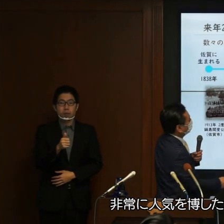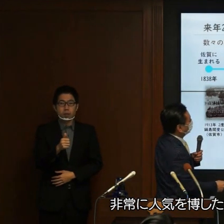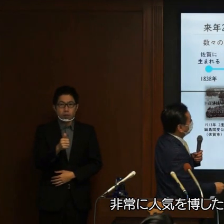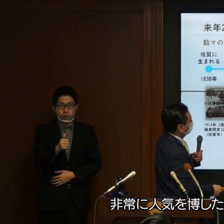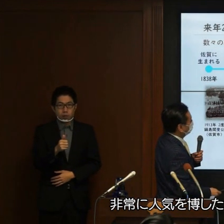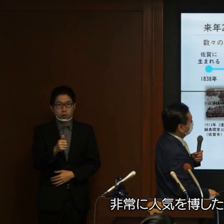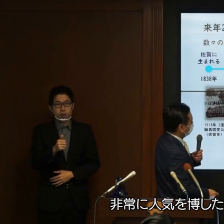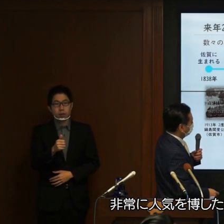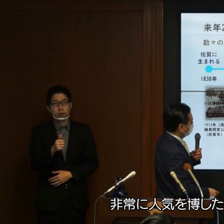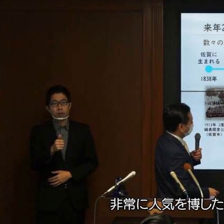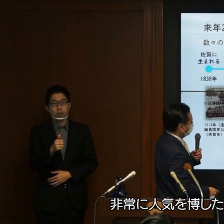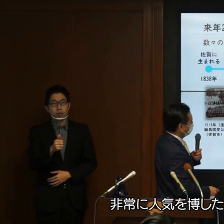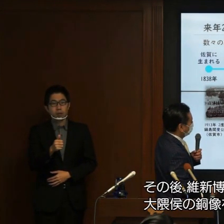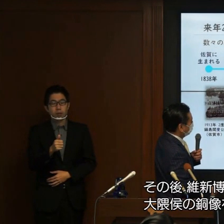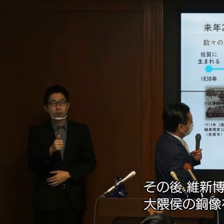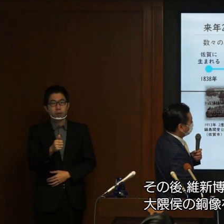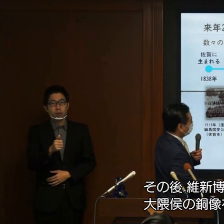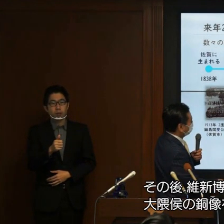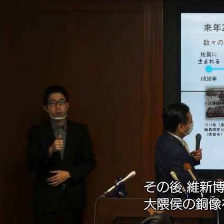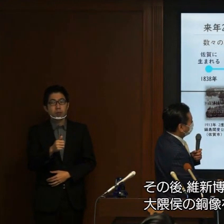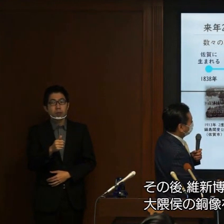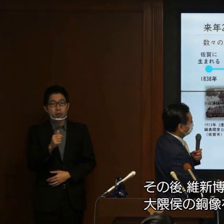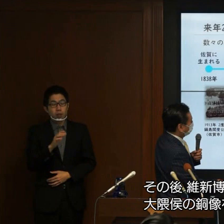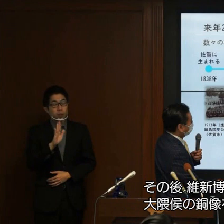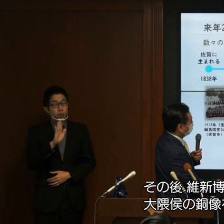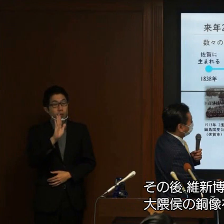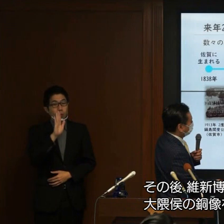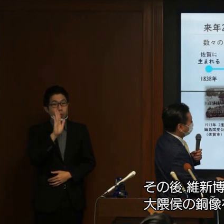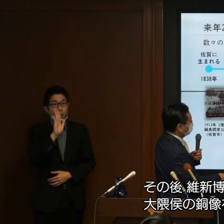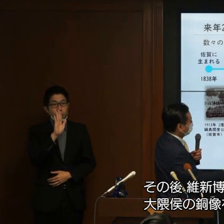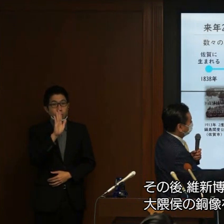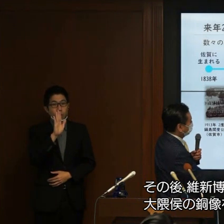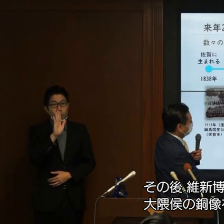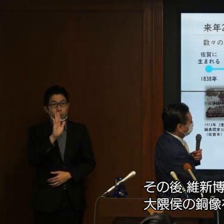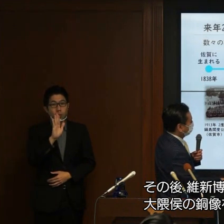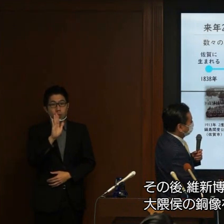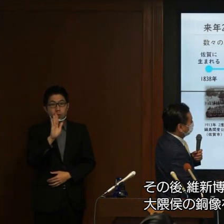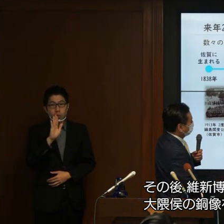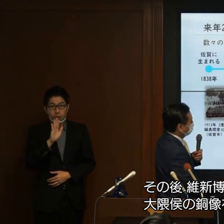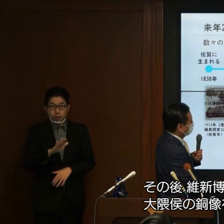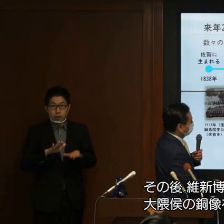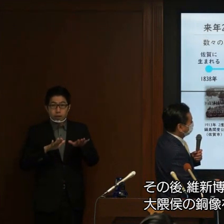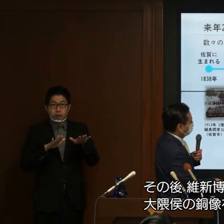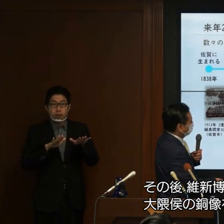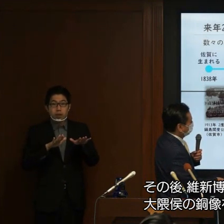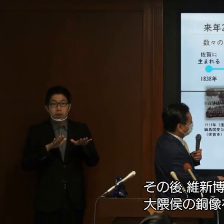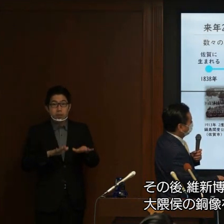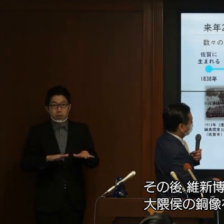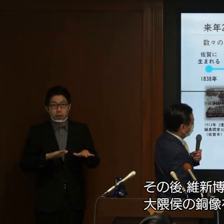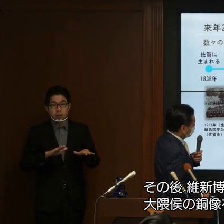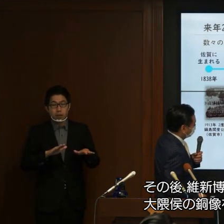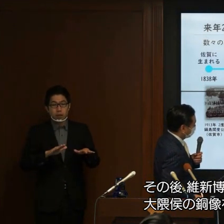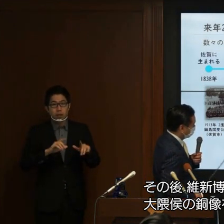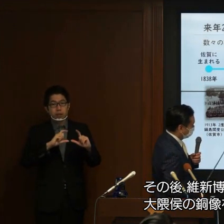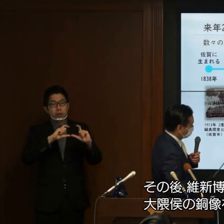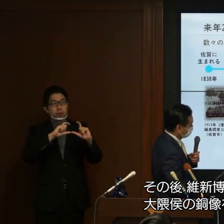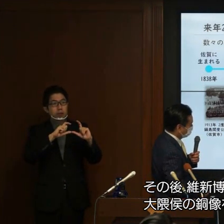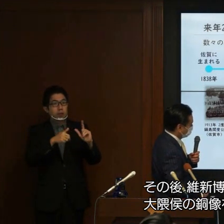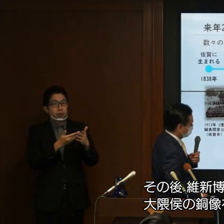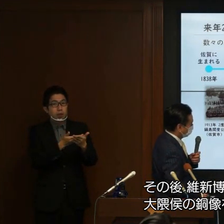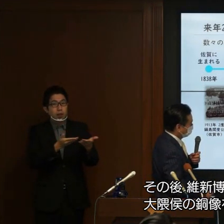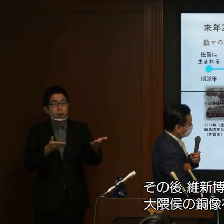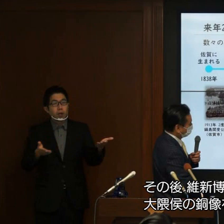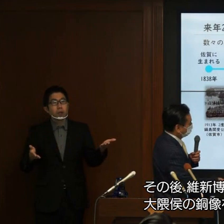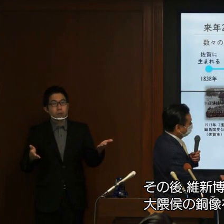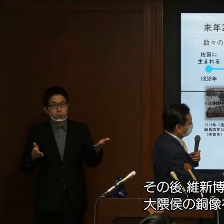したわけですけれども、その後維新博では大隈公の銅